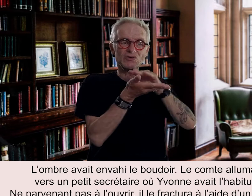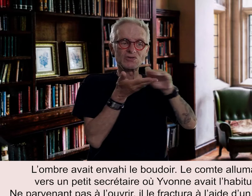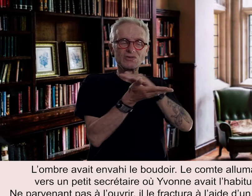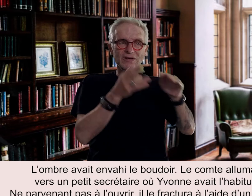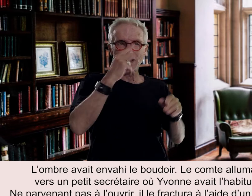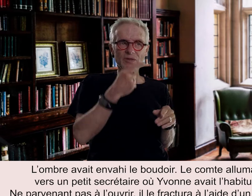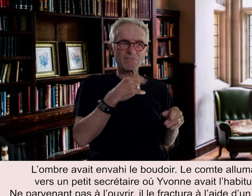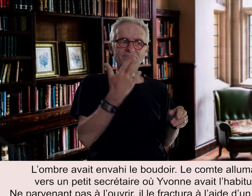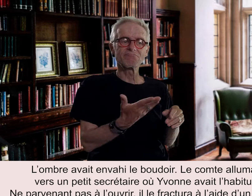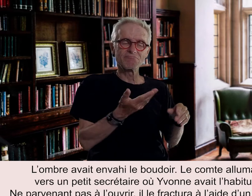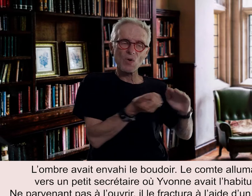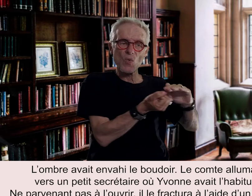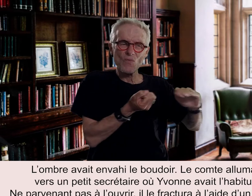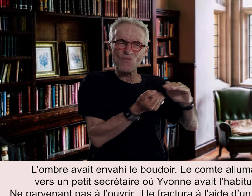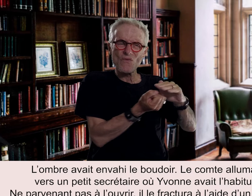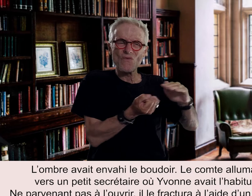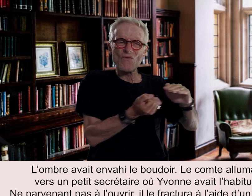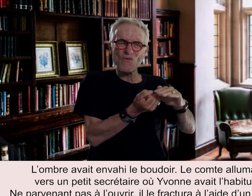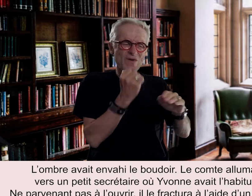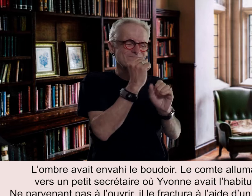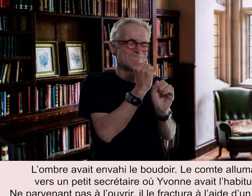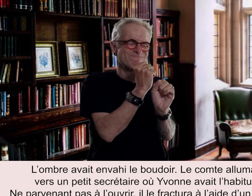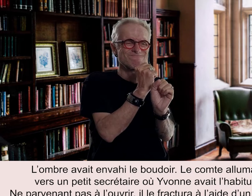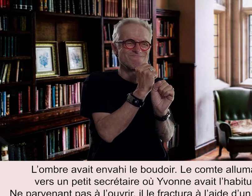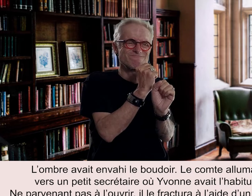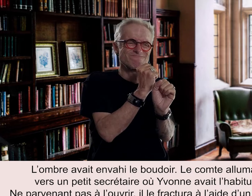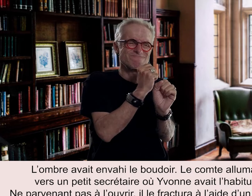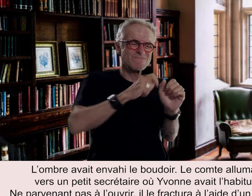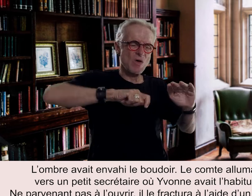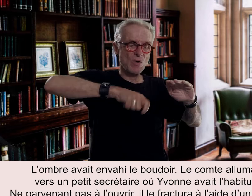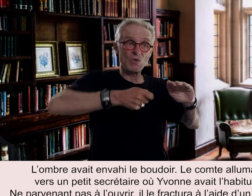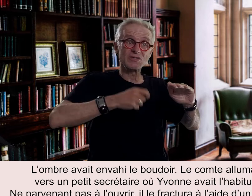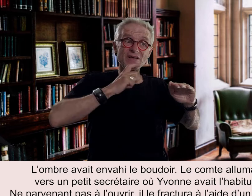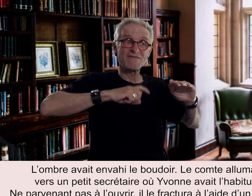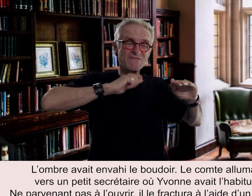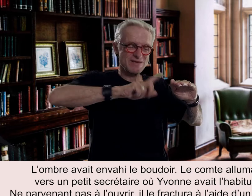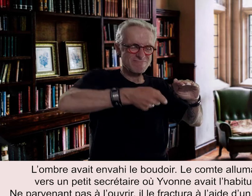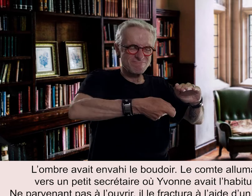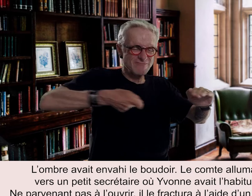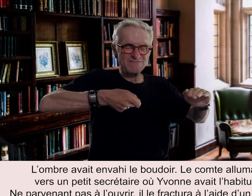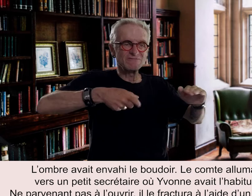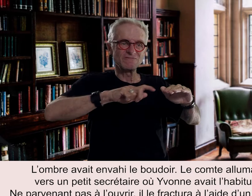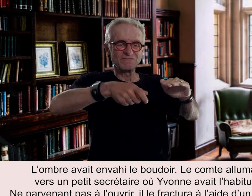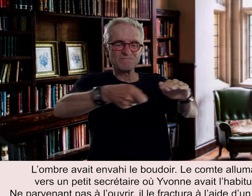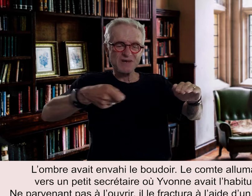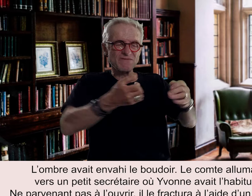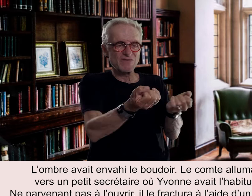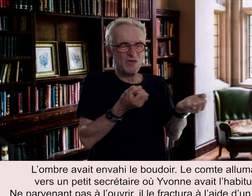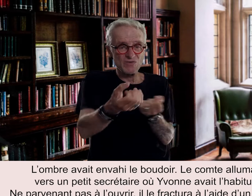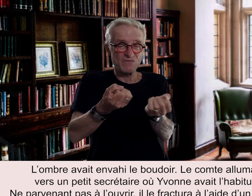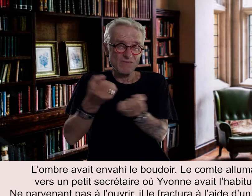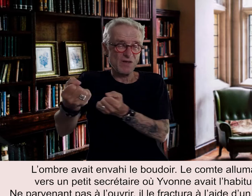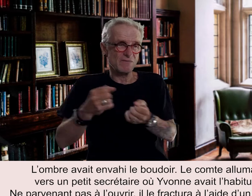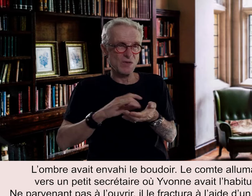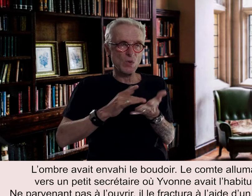parvenant pas à l'ouvrir, il le fractura à l'aide d'un crochet de fer, vida les tiroirs et, de tous les papiers,